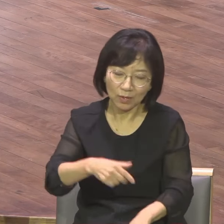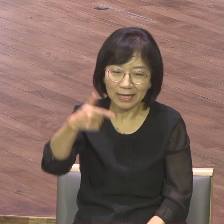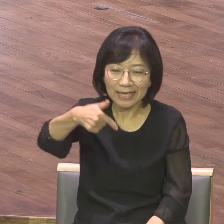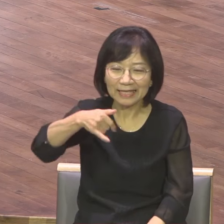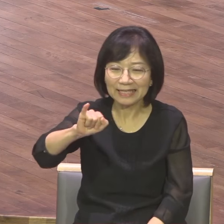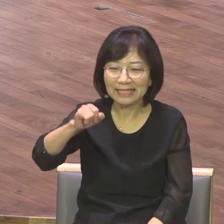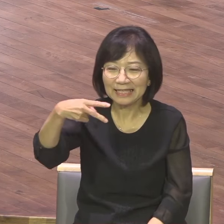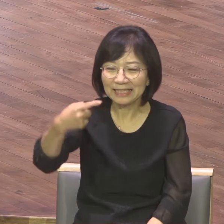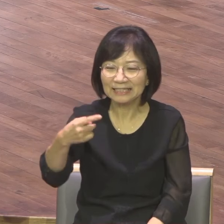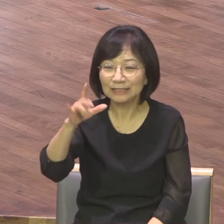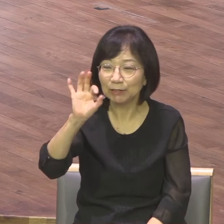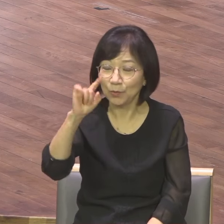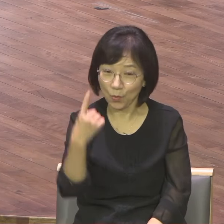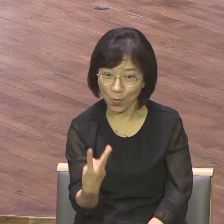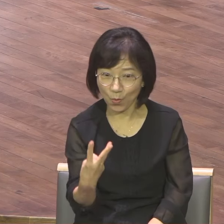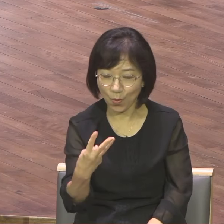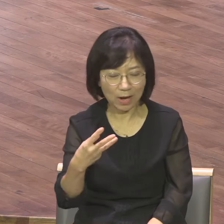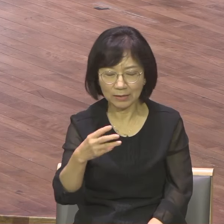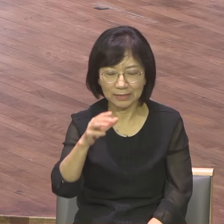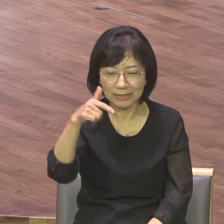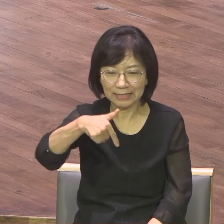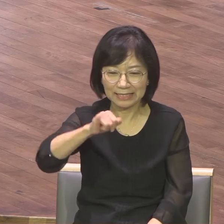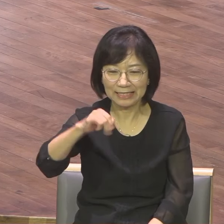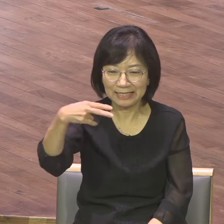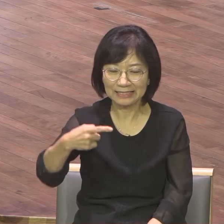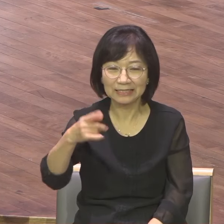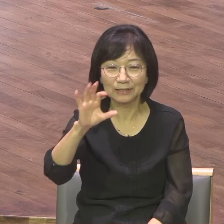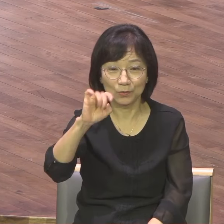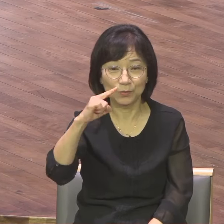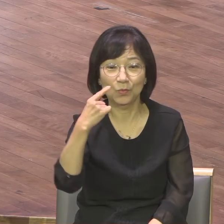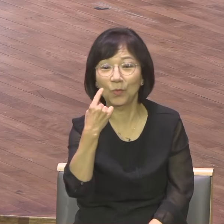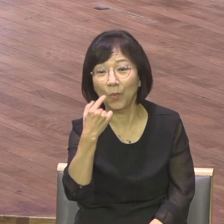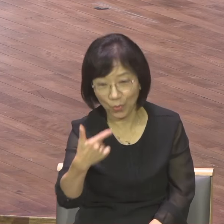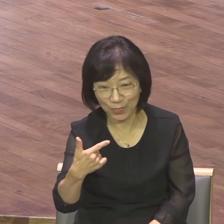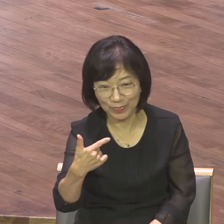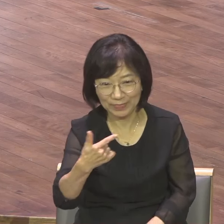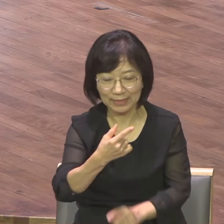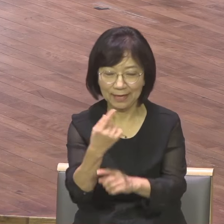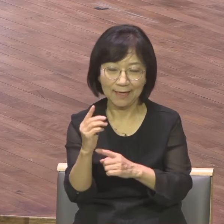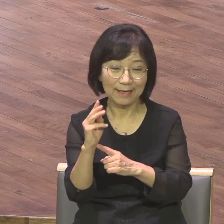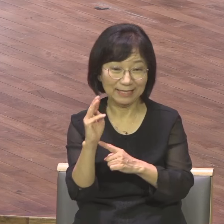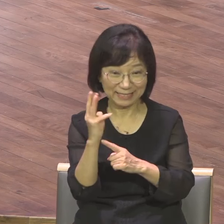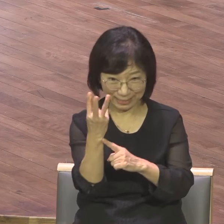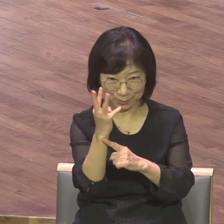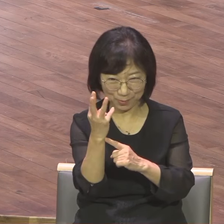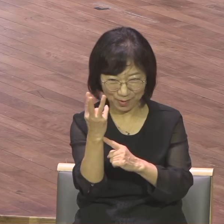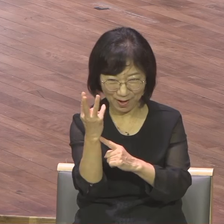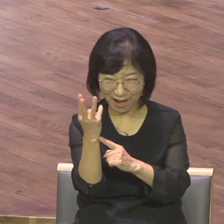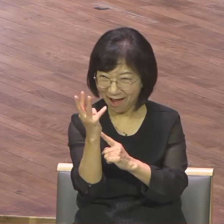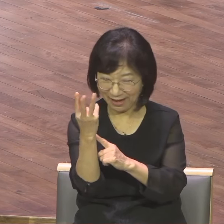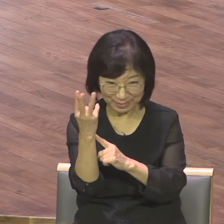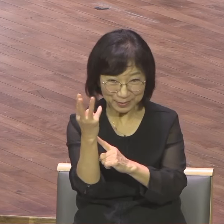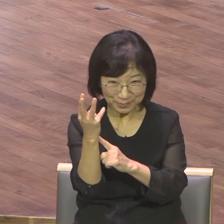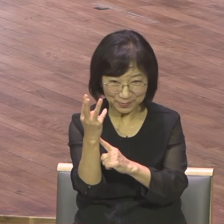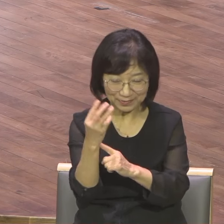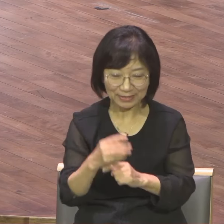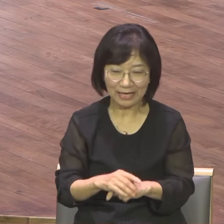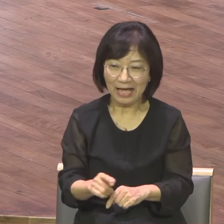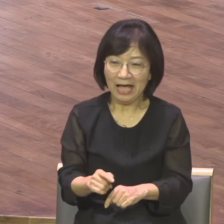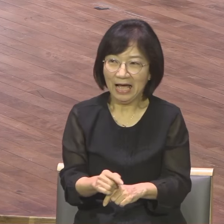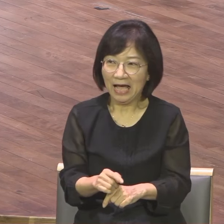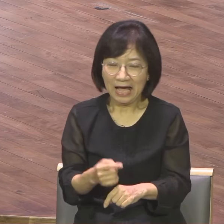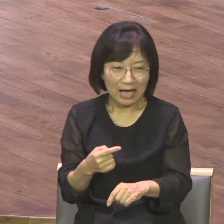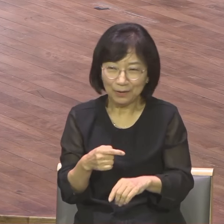하나님께서는요, 이 연약하고 무능하고 소심의 대명사입니다. 여러분 기도는 어떻게 생각할지 몰라도